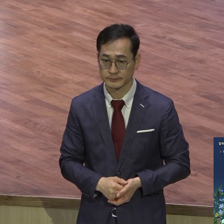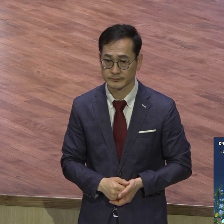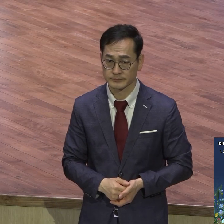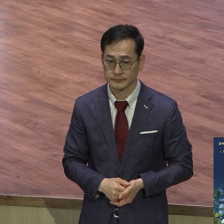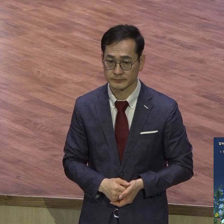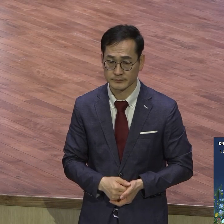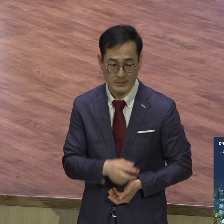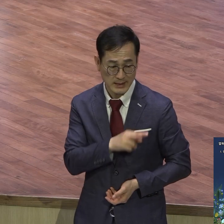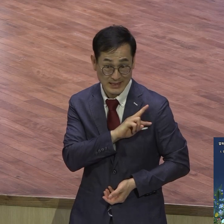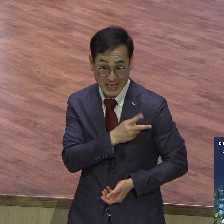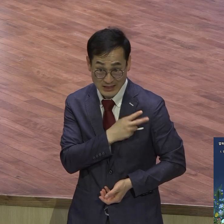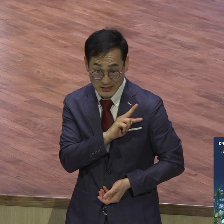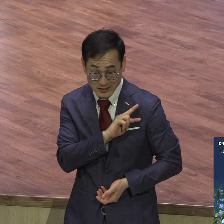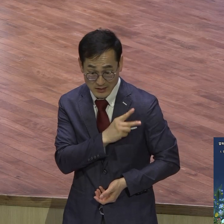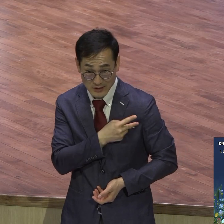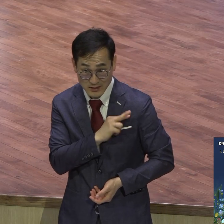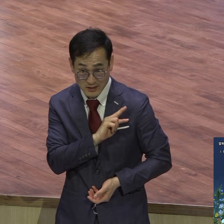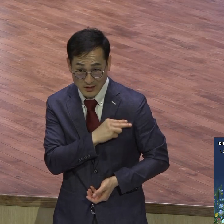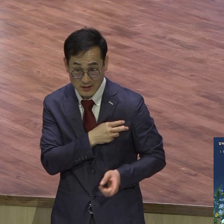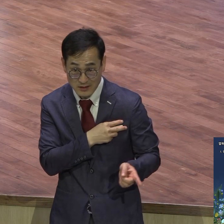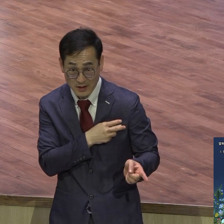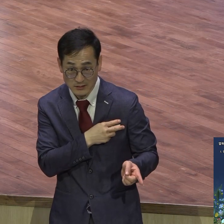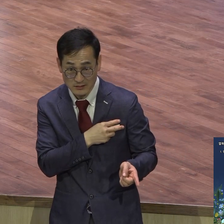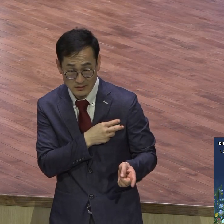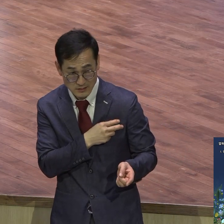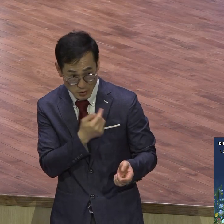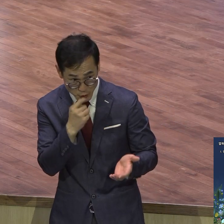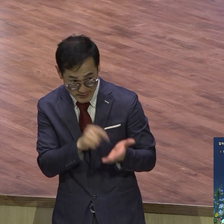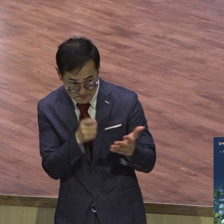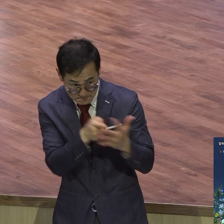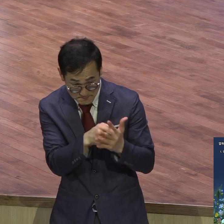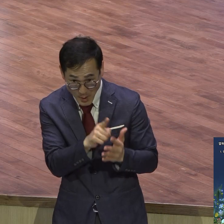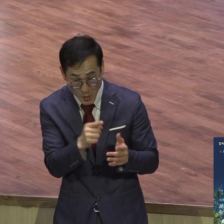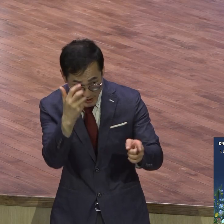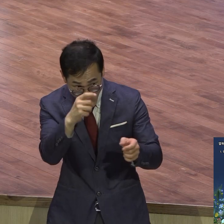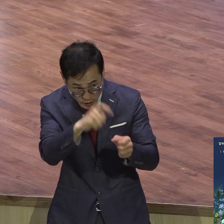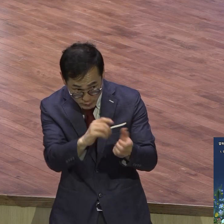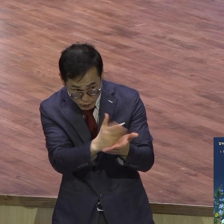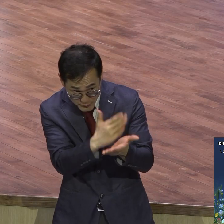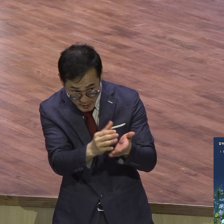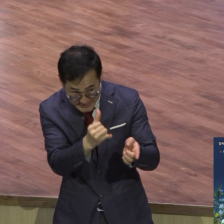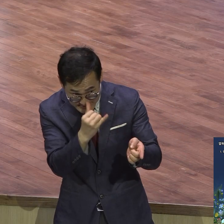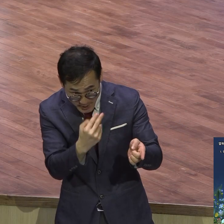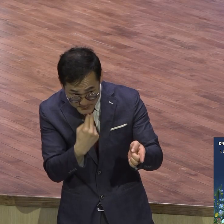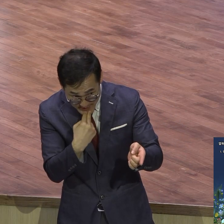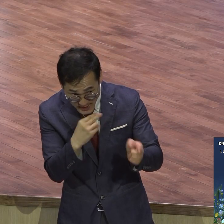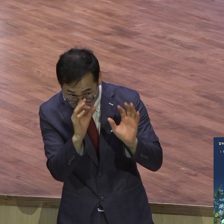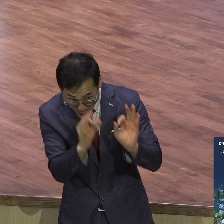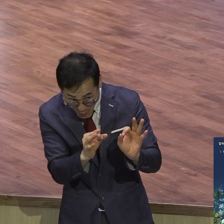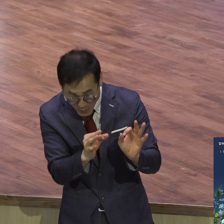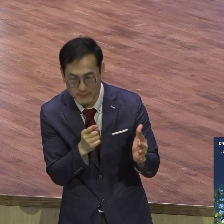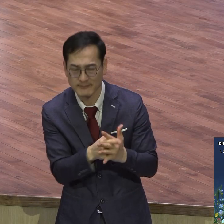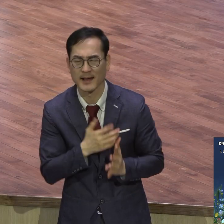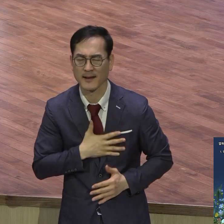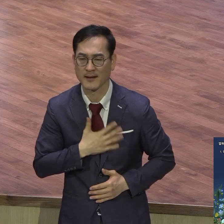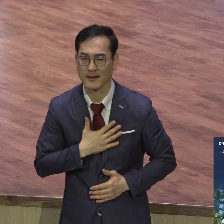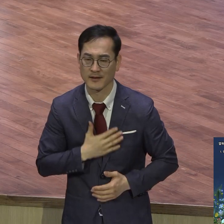분배를 할 수 있어야 돼요. 이 사람 영적이냐 육적이냐 영적인 말을 하느냐 육적인 말을 하느냐